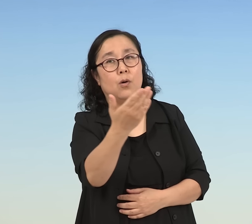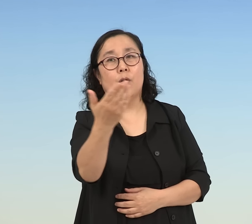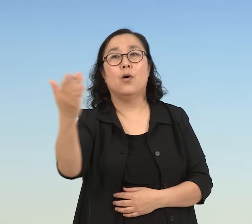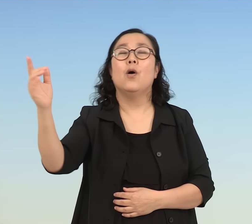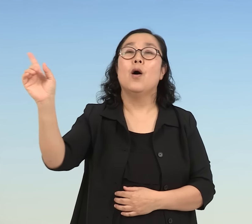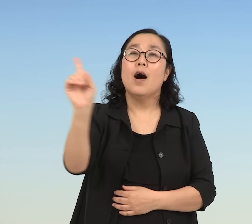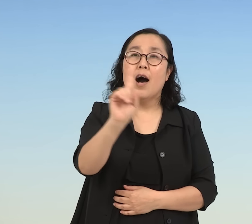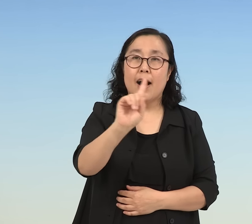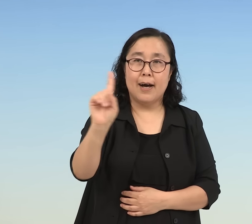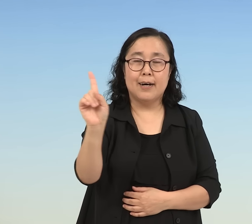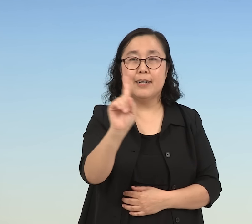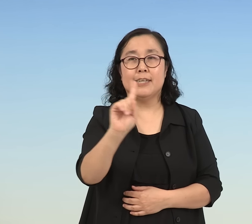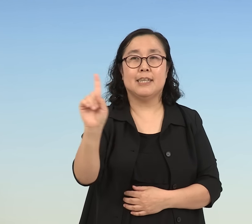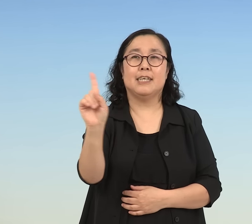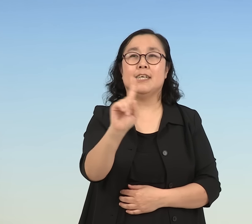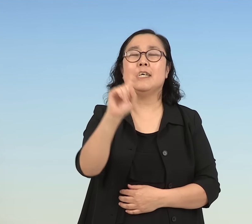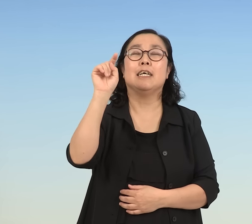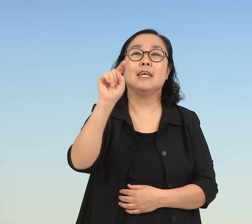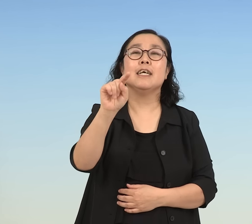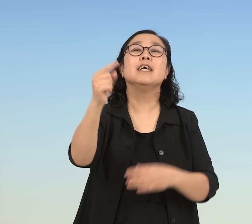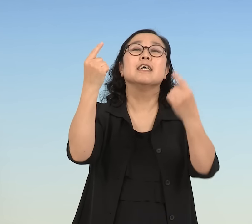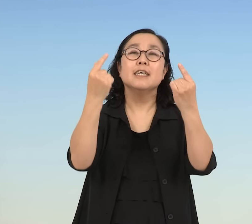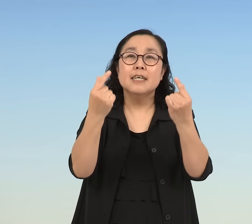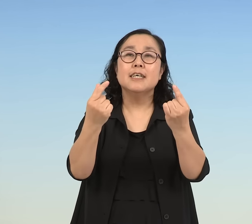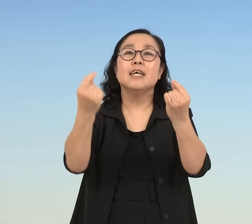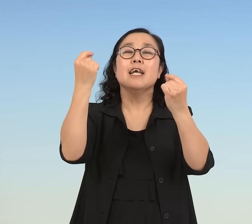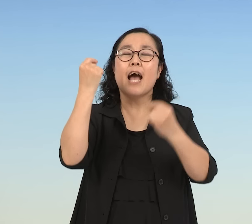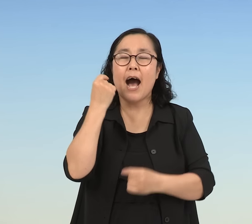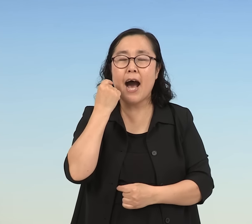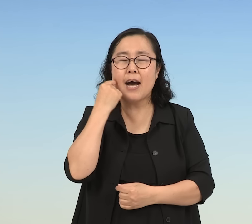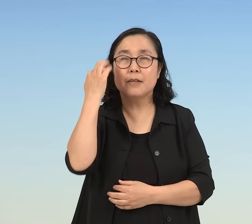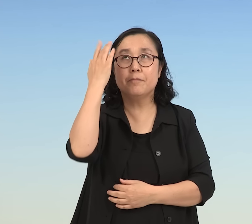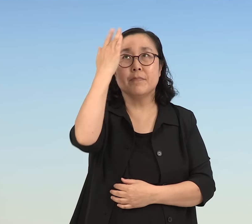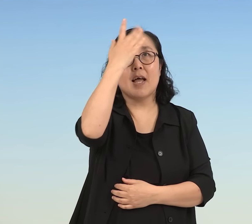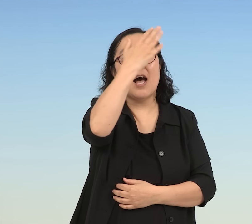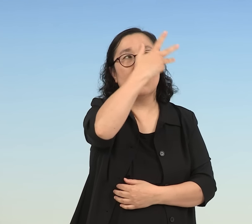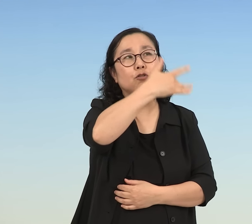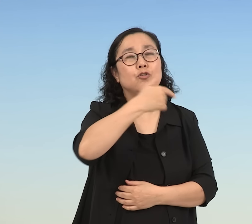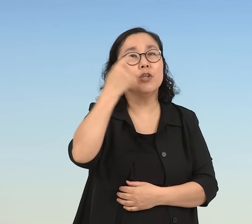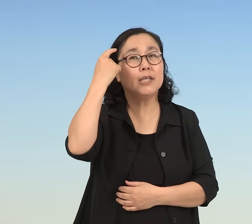아름다운지요. 어찌 그리 아름다운지요. 어찌 그리